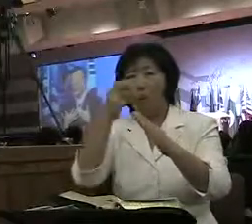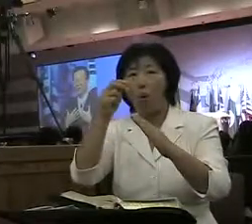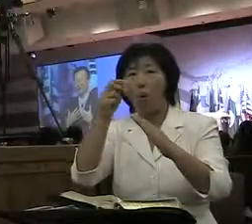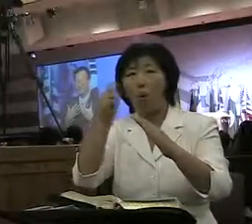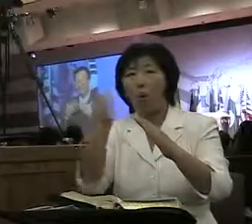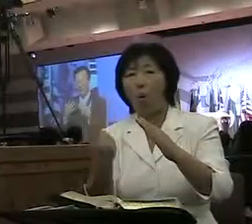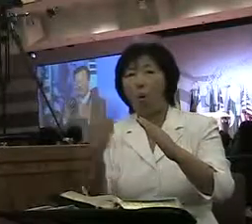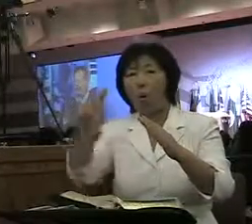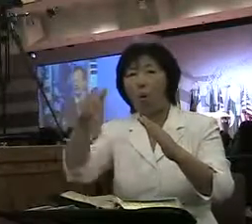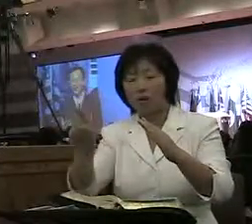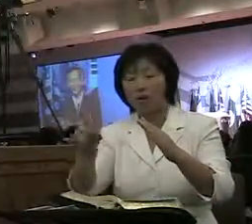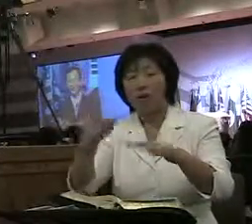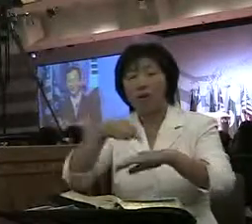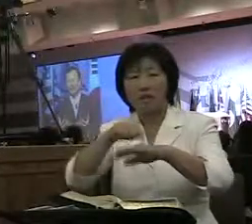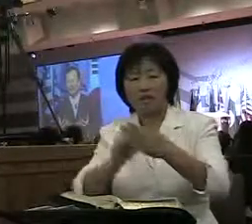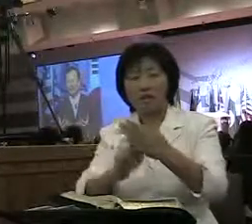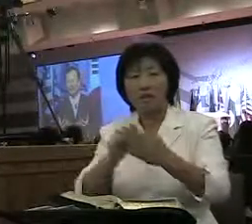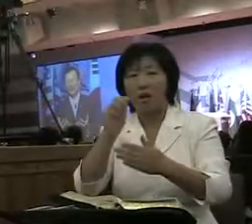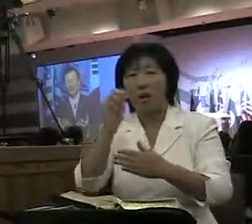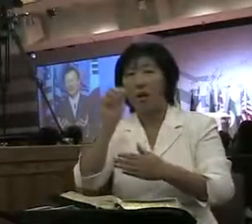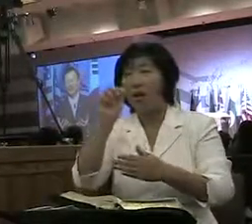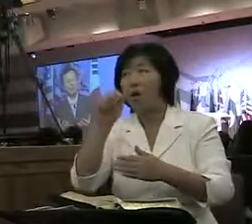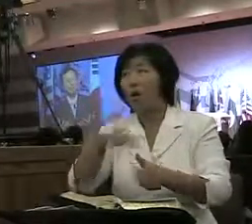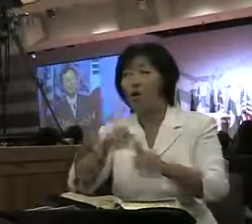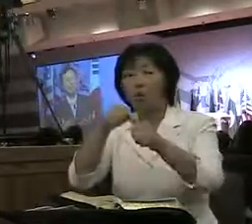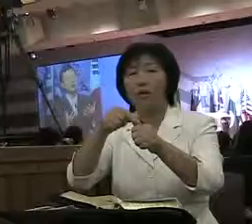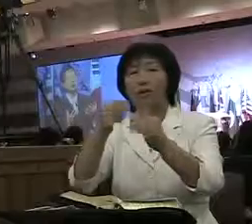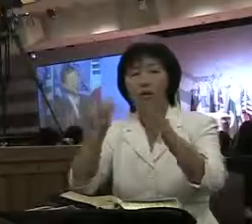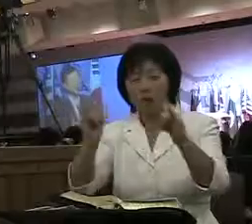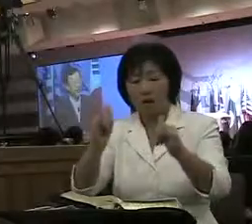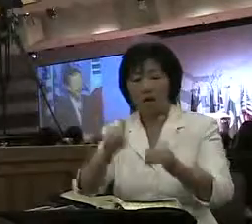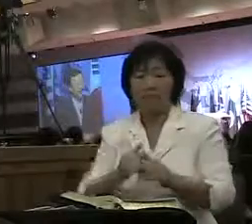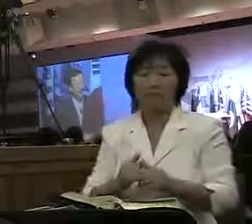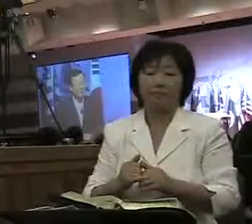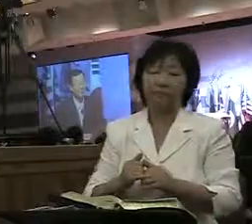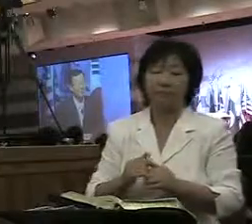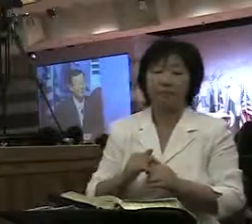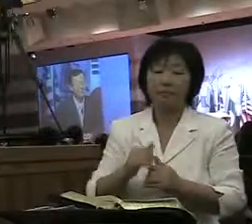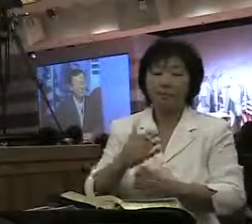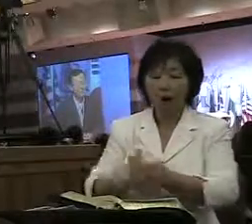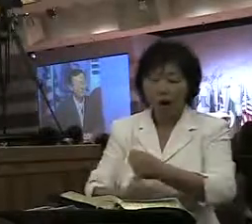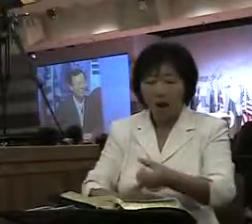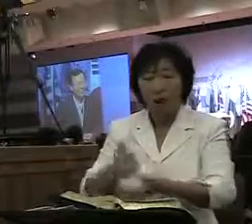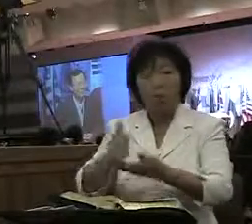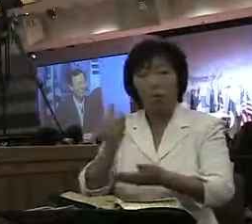나의 심령의 구원자, 그 하나님은 지금 어디 계신가요?